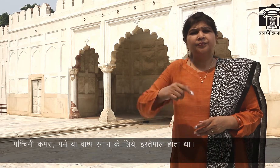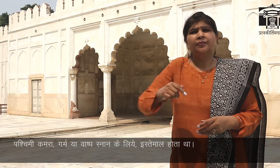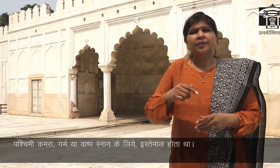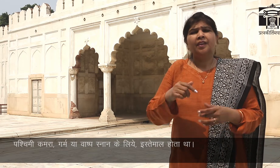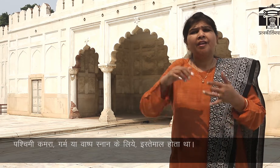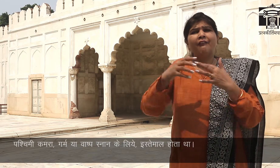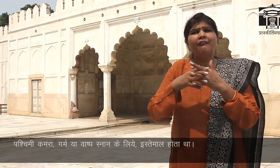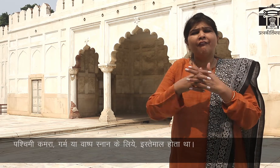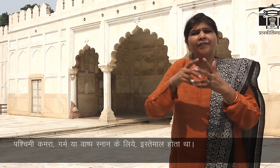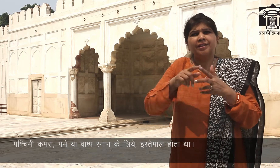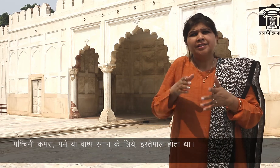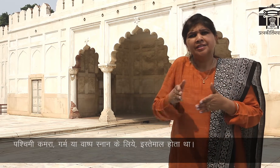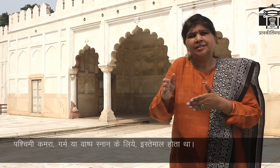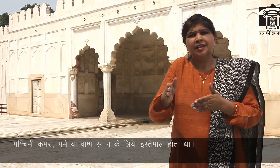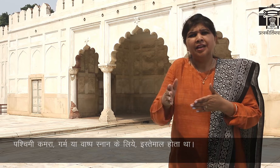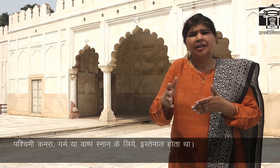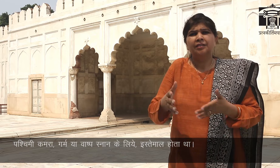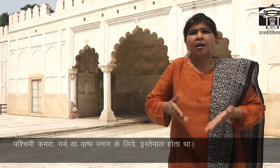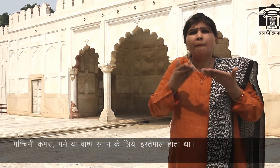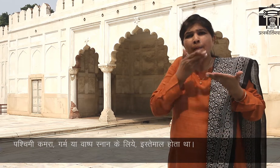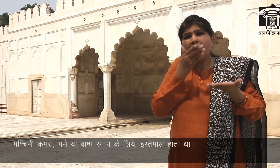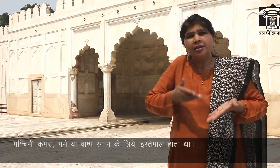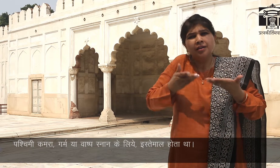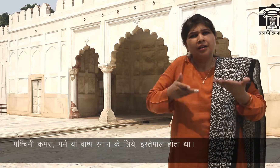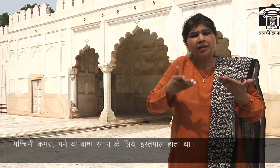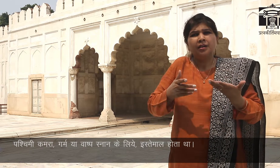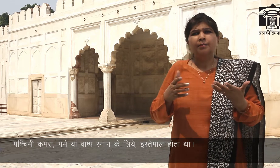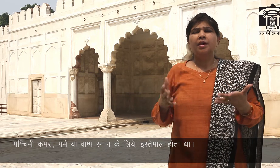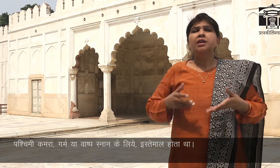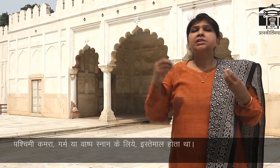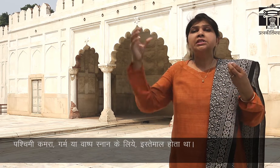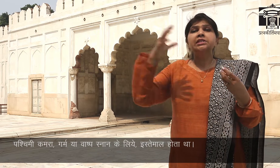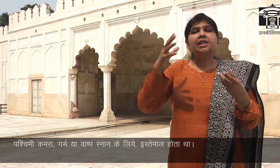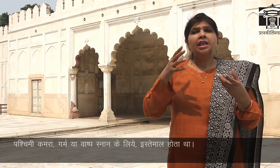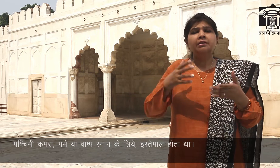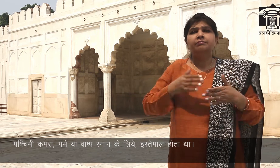कमरा गर्म या वाष्प स्नान करने के लिए इस्तेमाल होता था।